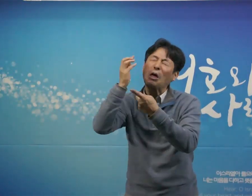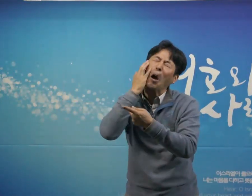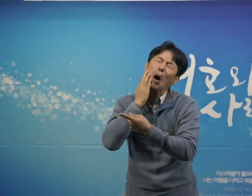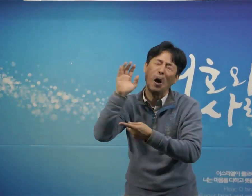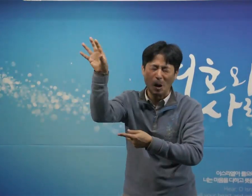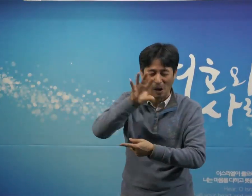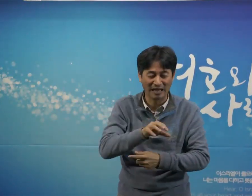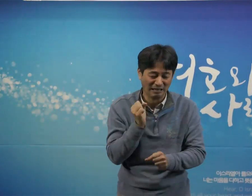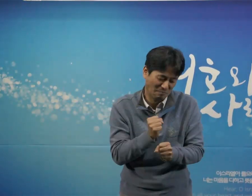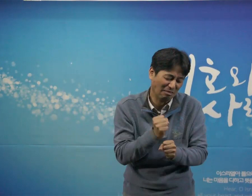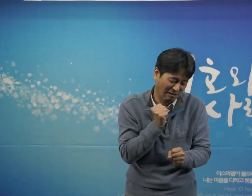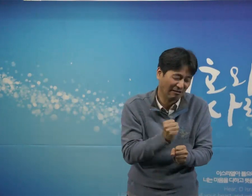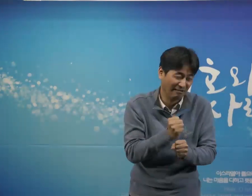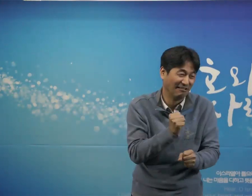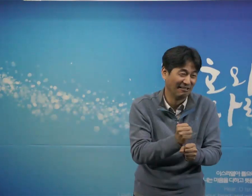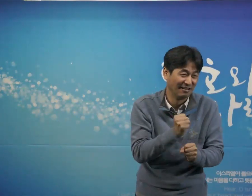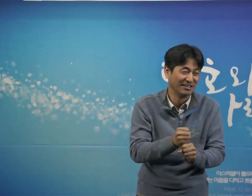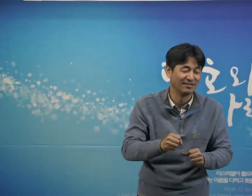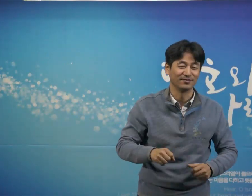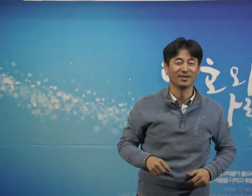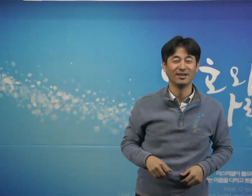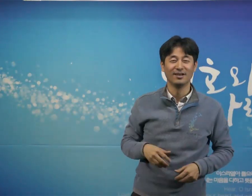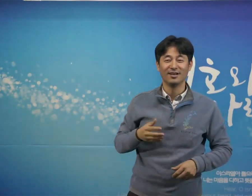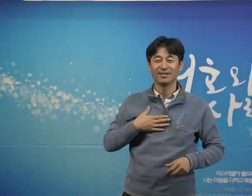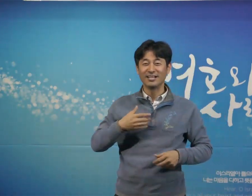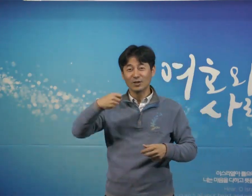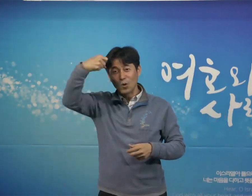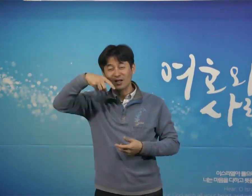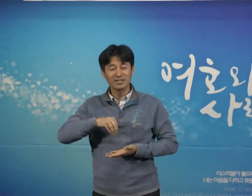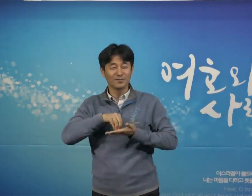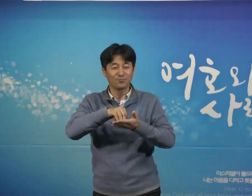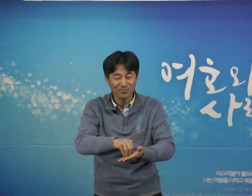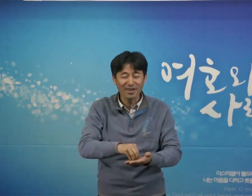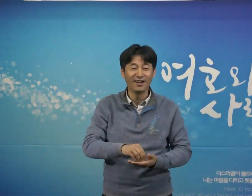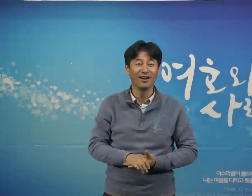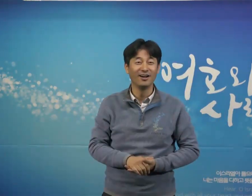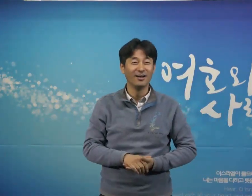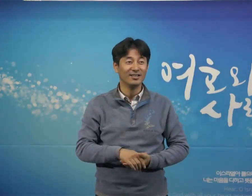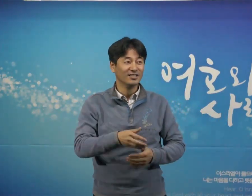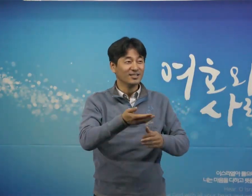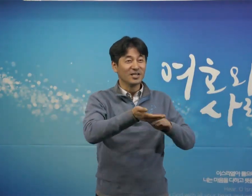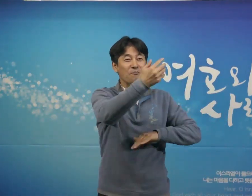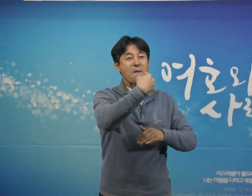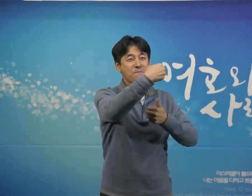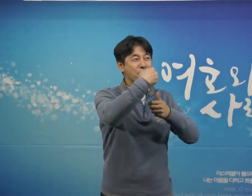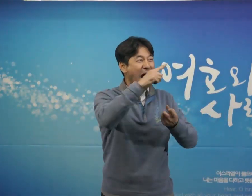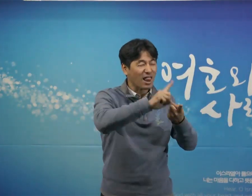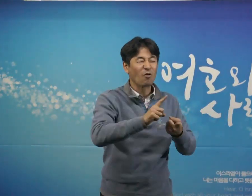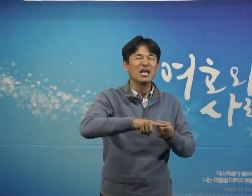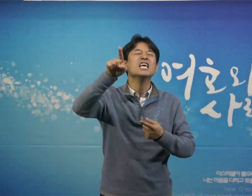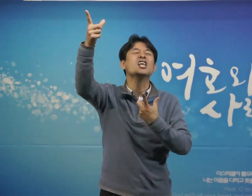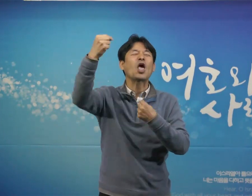된다 라고 항상 그렇게 해서 모든 선후배들은 그렇게 만들었는데, 제가 고1에